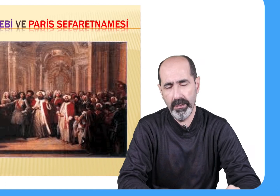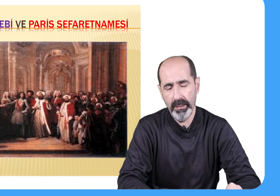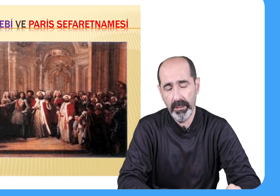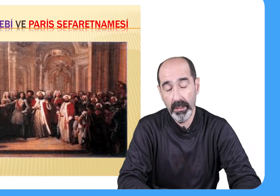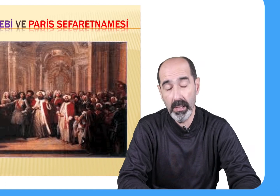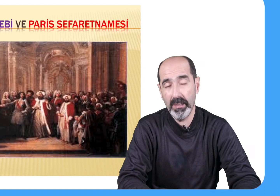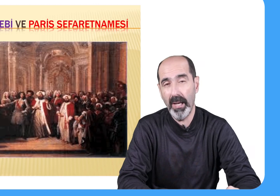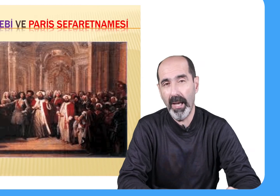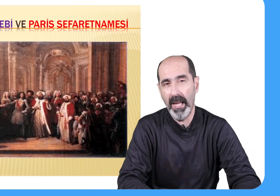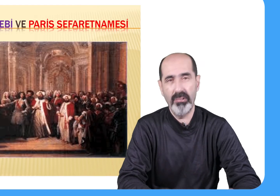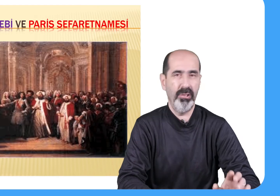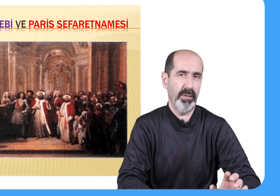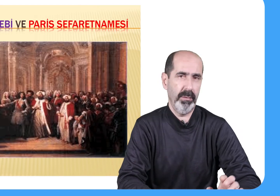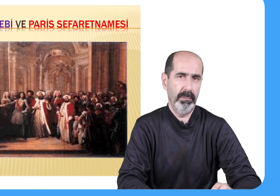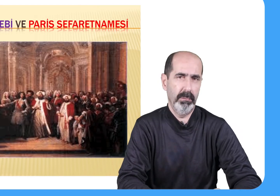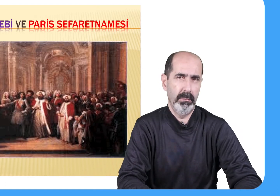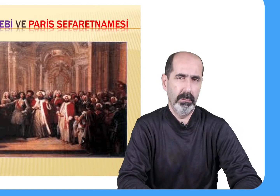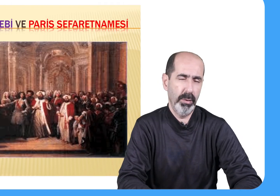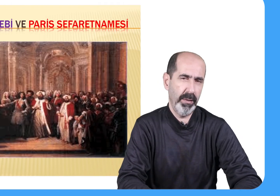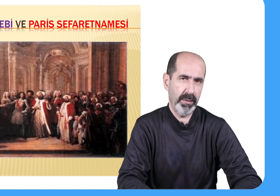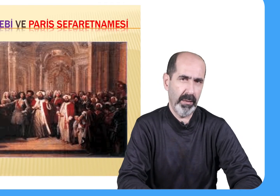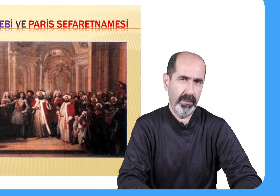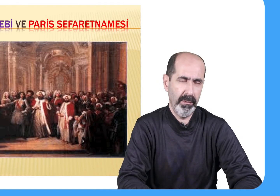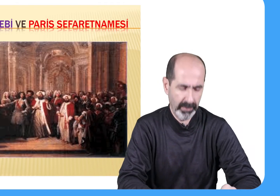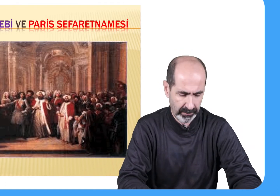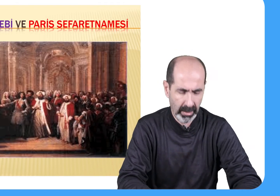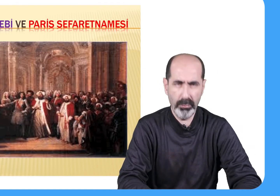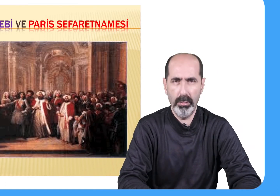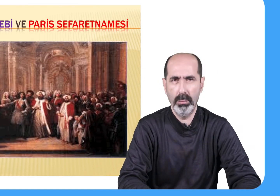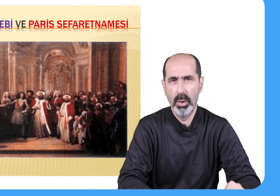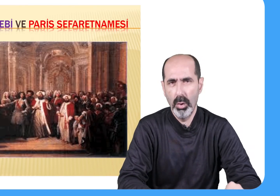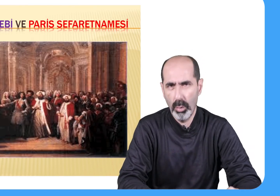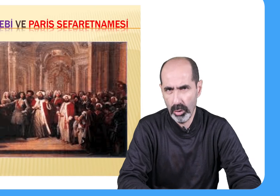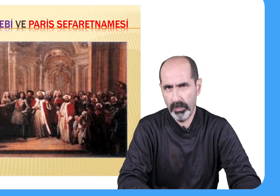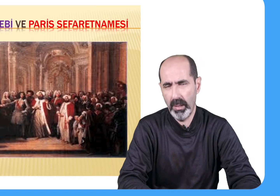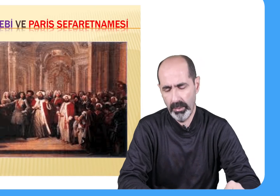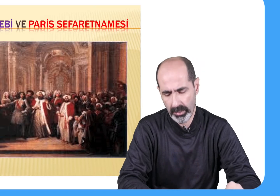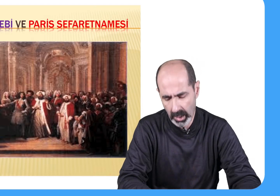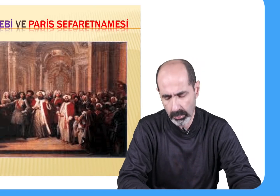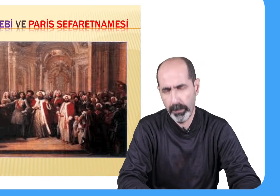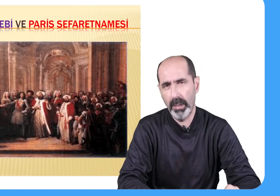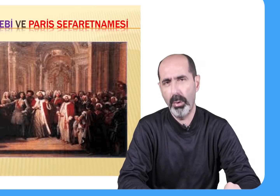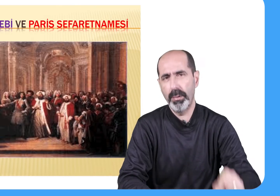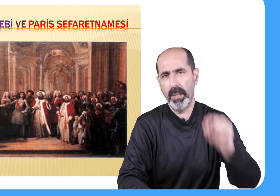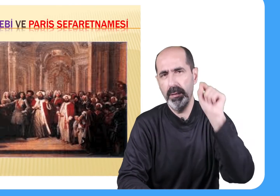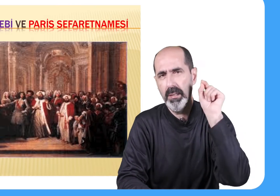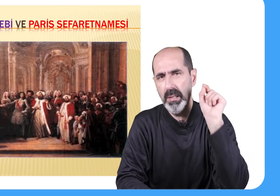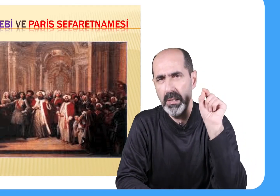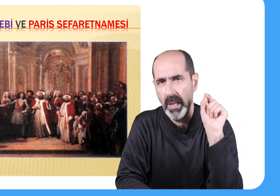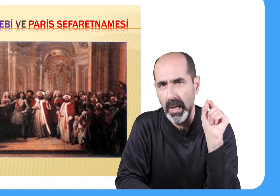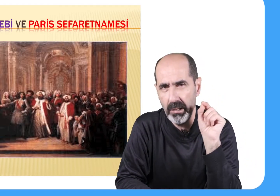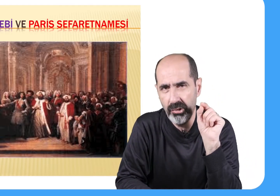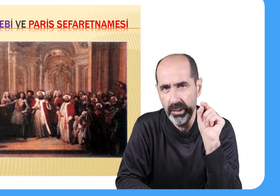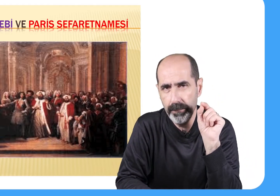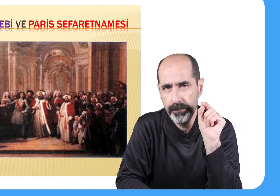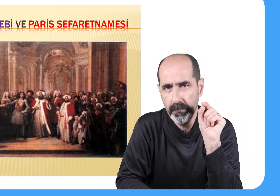gönderdiği ilk Elçi dir Buna dikkat tekrar söylüyorum Osmanlı'nın Avrupa'ya gönderdiği